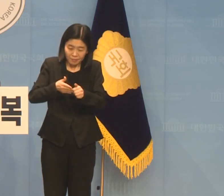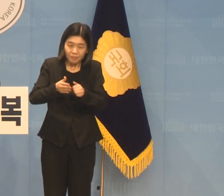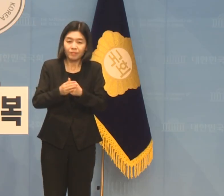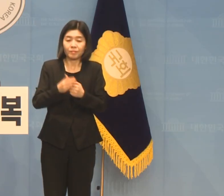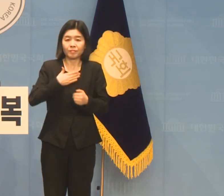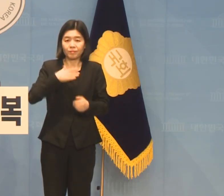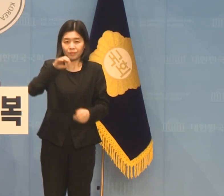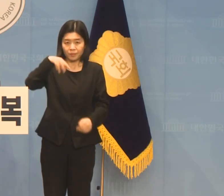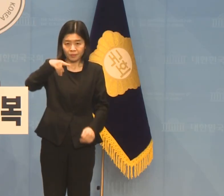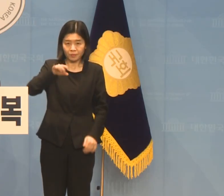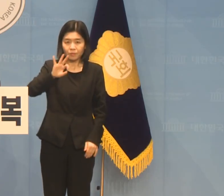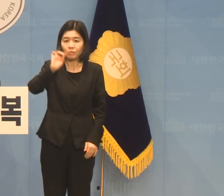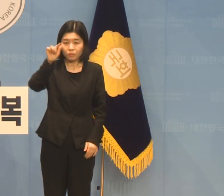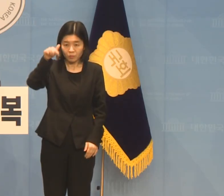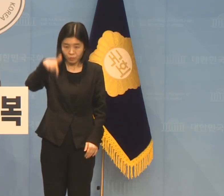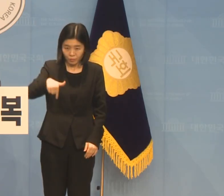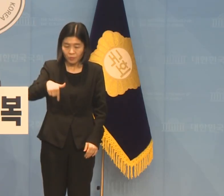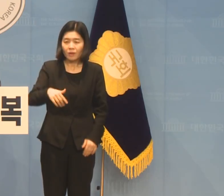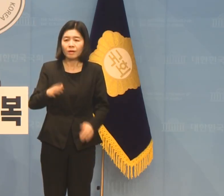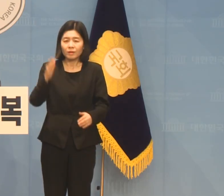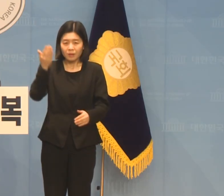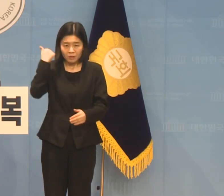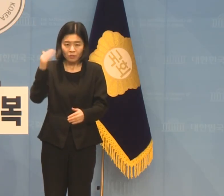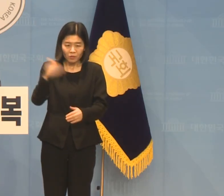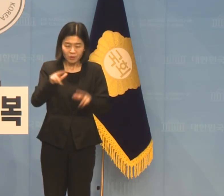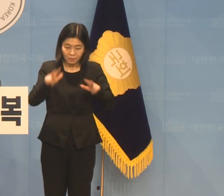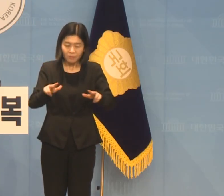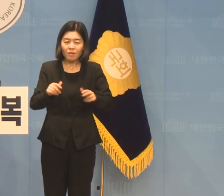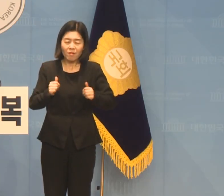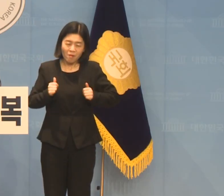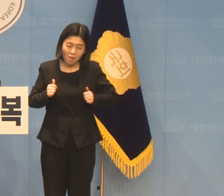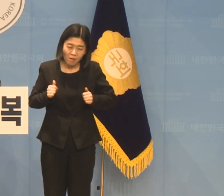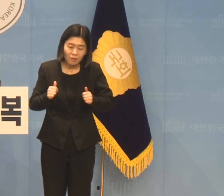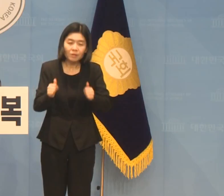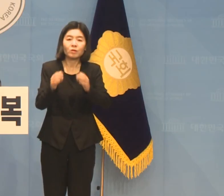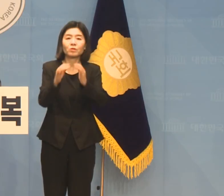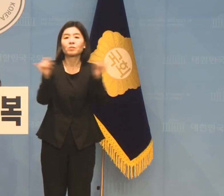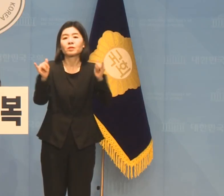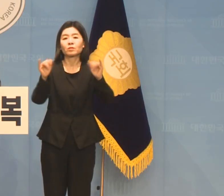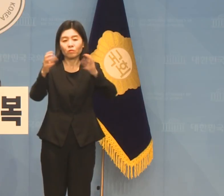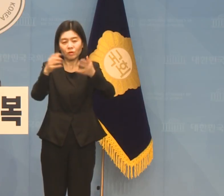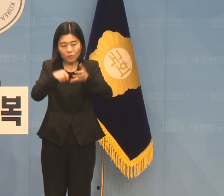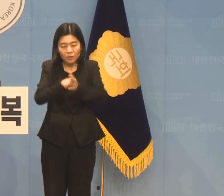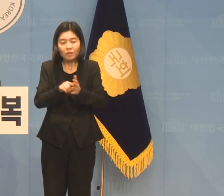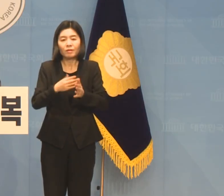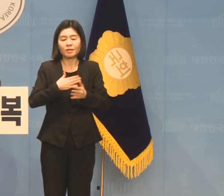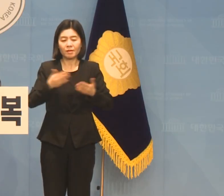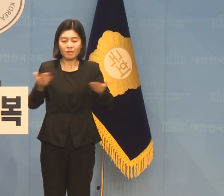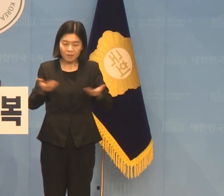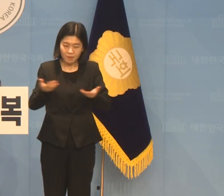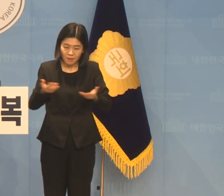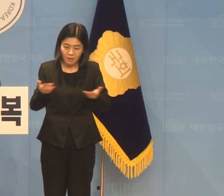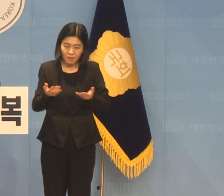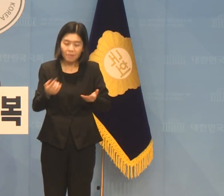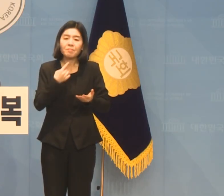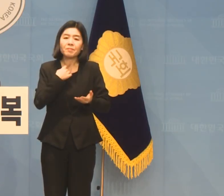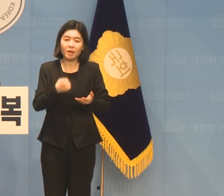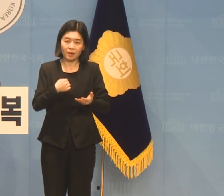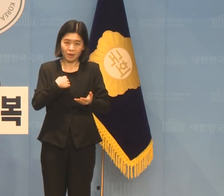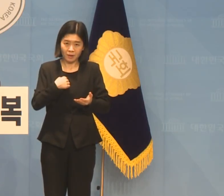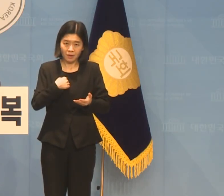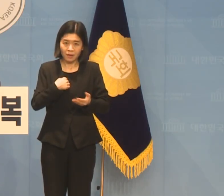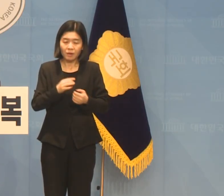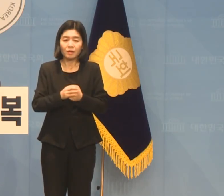유정복, 그동안 열과 성을 다해 진심으로 국가와 국민만을 위해 일해온 사람입니다.